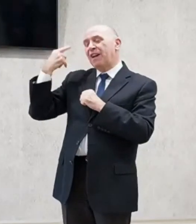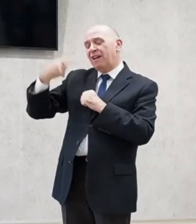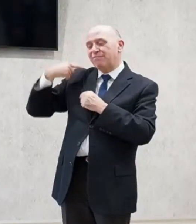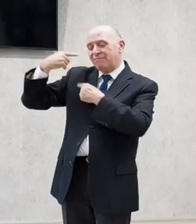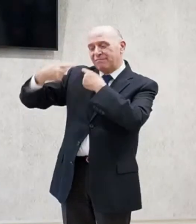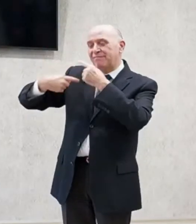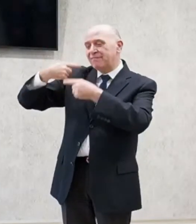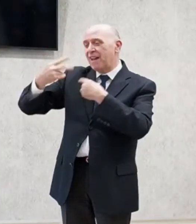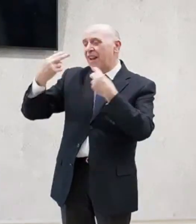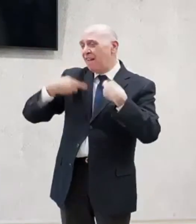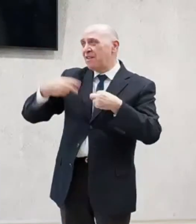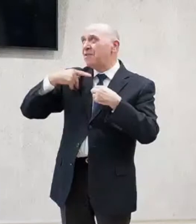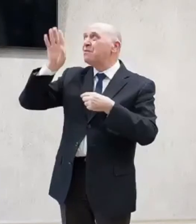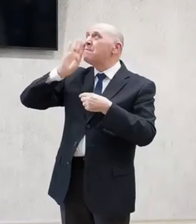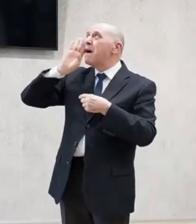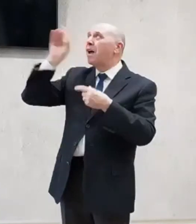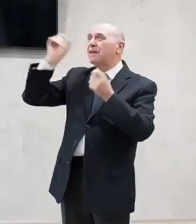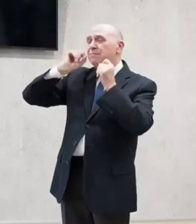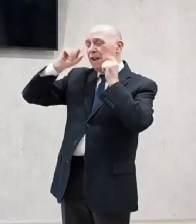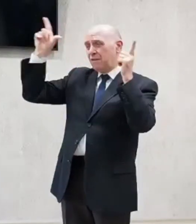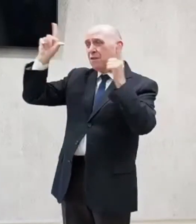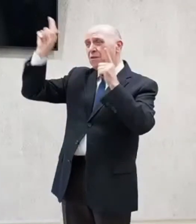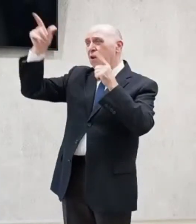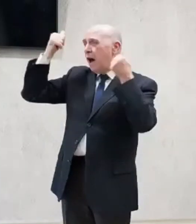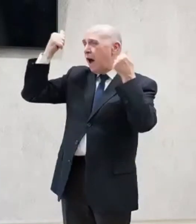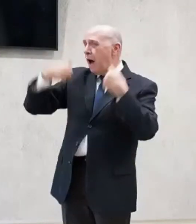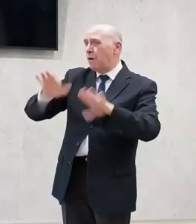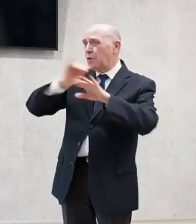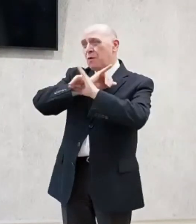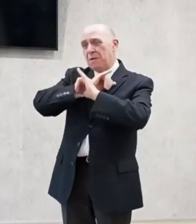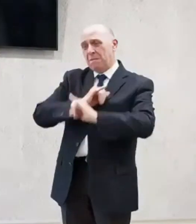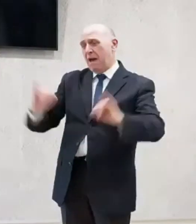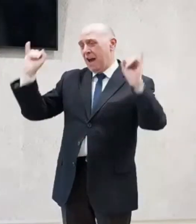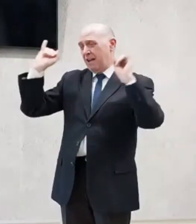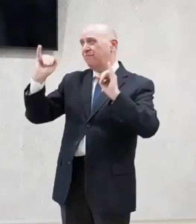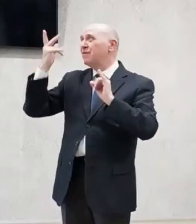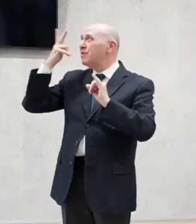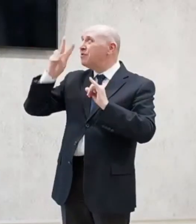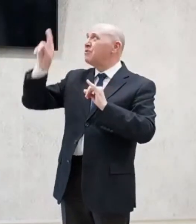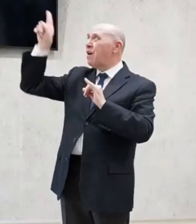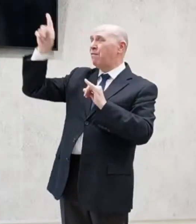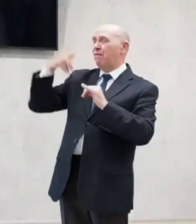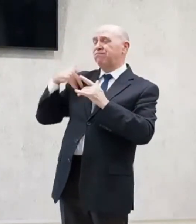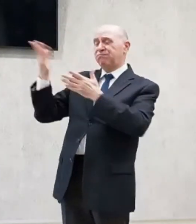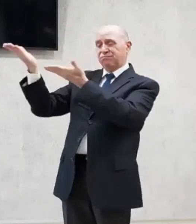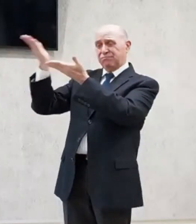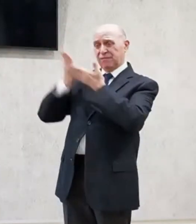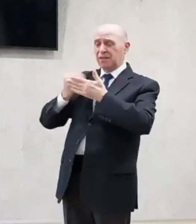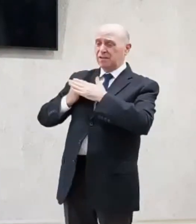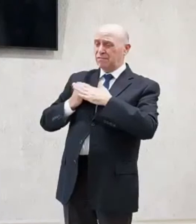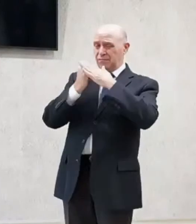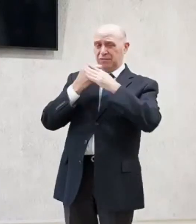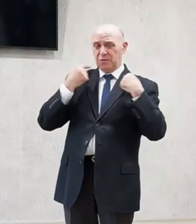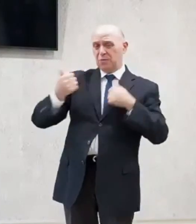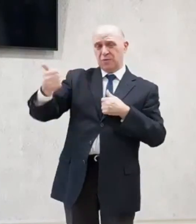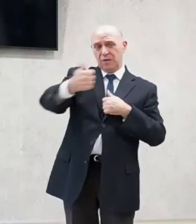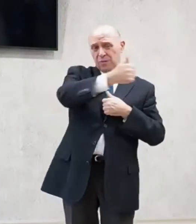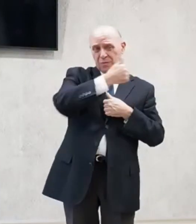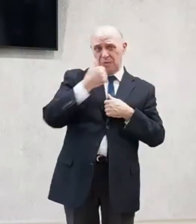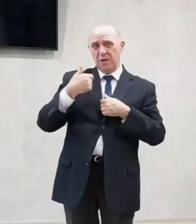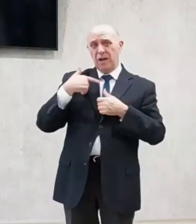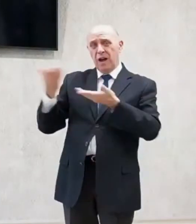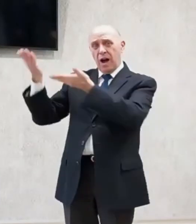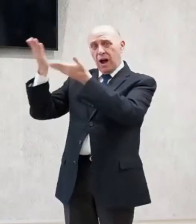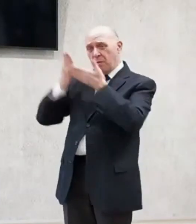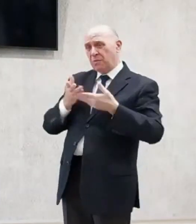che sei un padre meraviglioso e non ci abbandona mai Geova quindi gestirsi ognuno di noi Aiutaci a stare